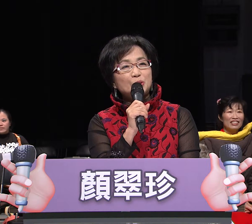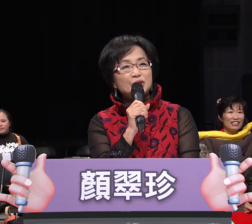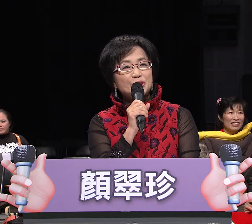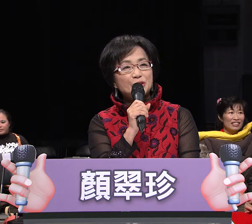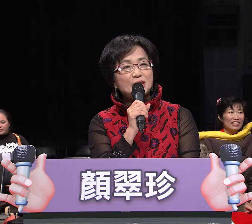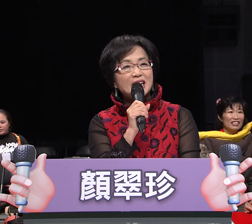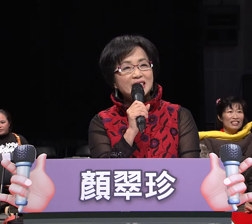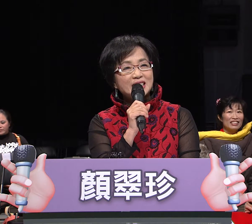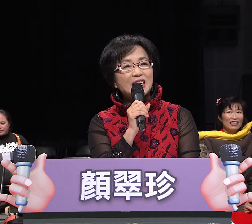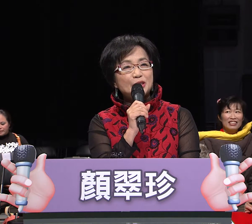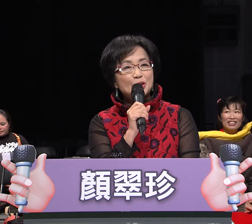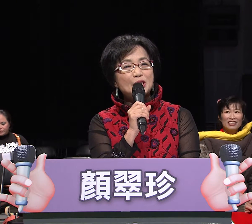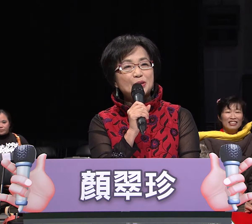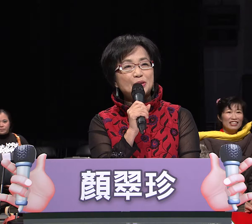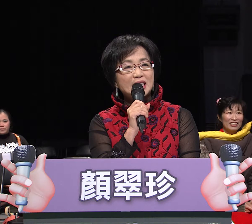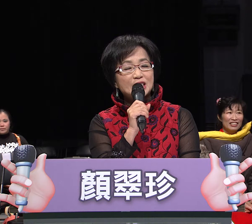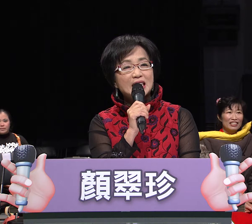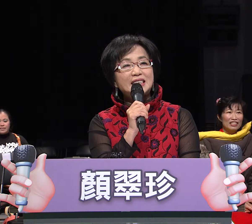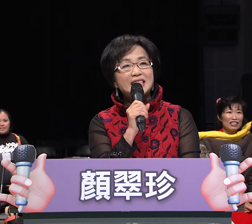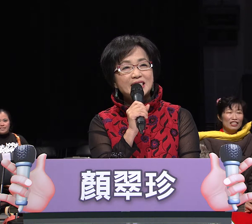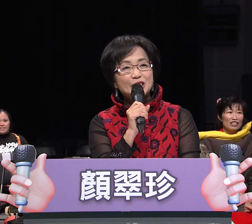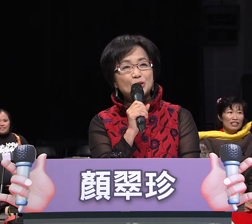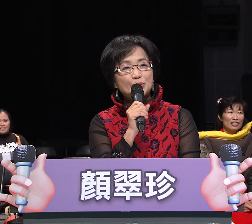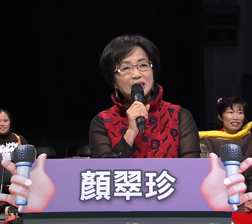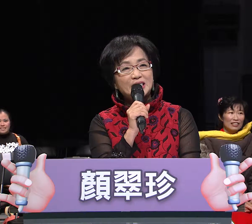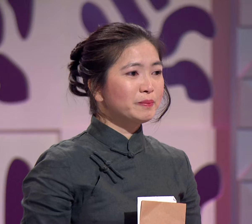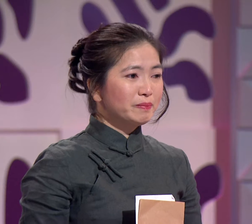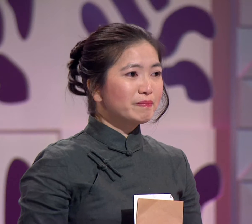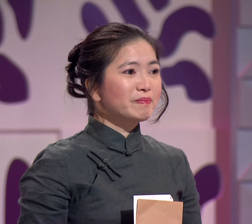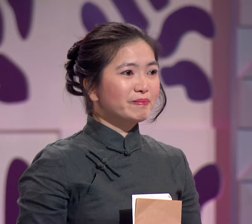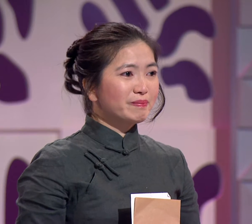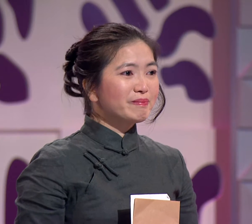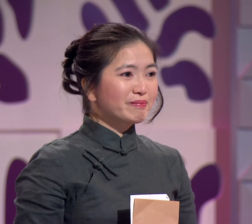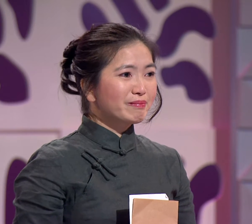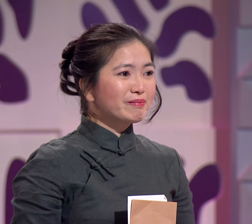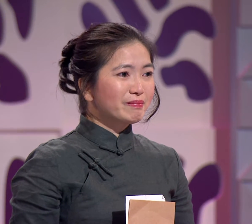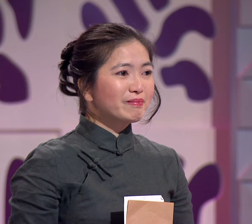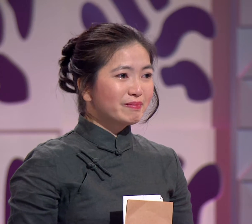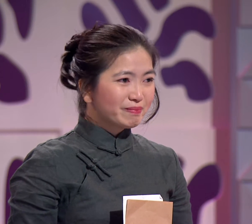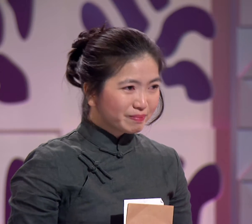最主要你是很专注在呈现这个作品，非常感人，谢谢。